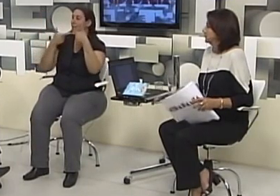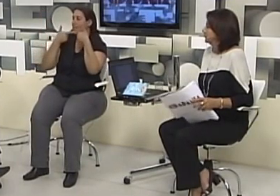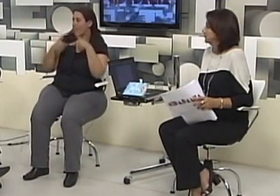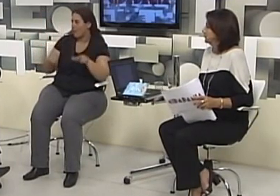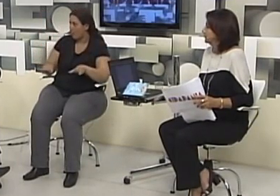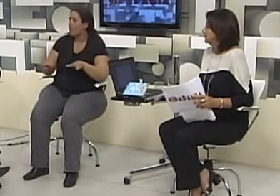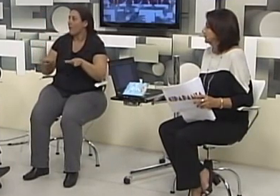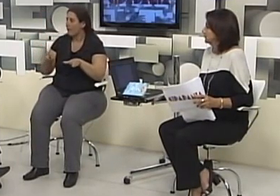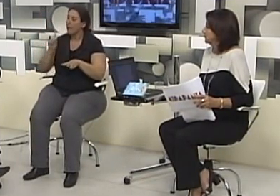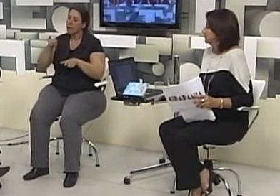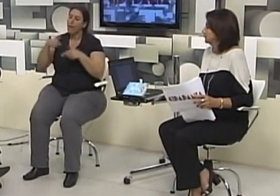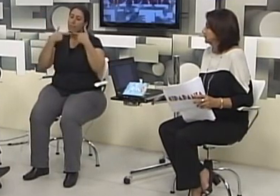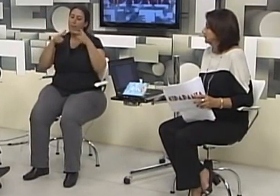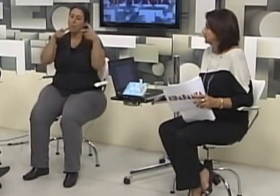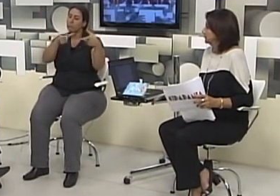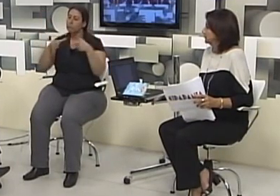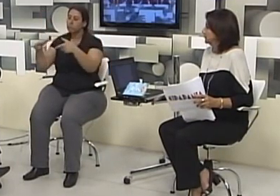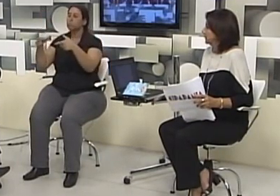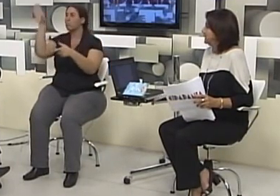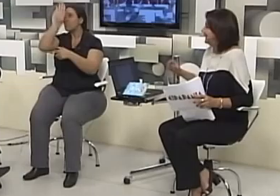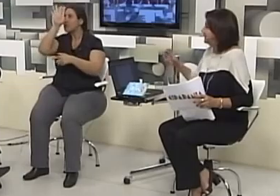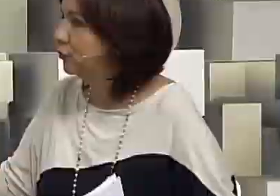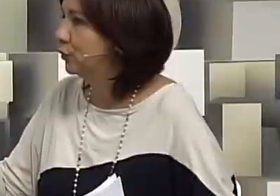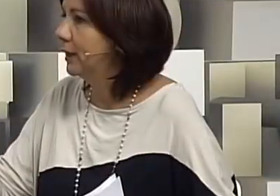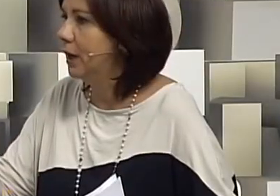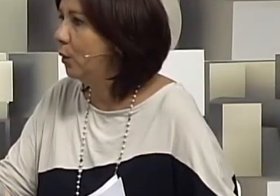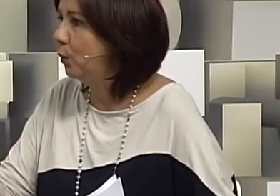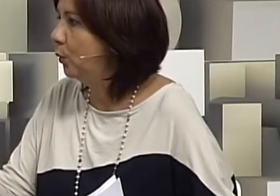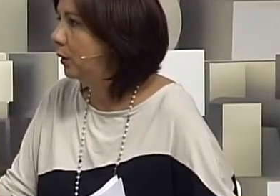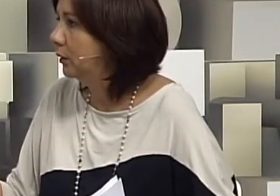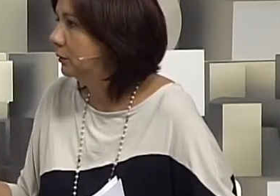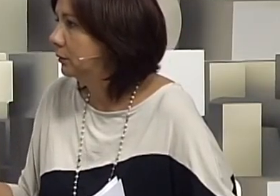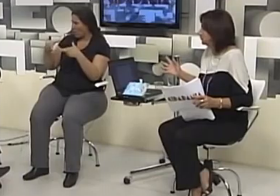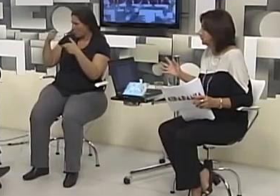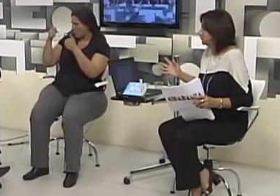língua do território nacional, de uma modalidade escrita. E ela vive jornal?